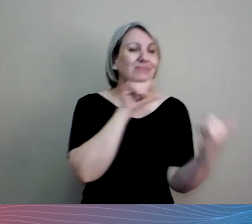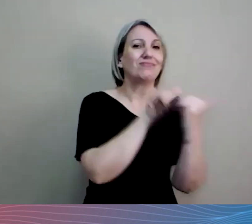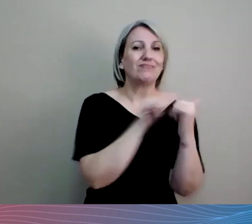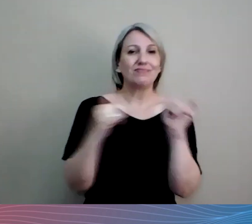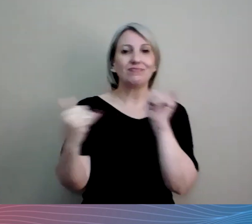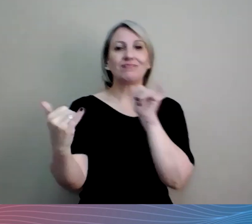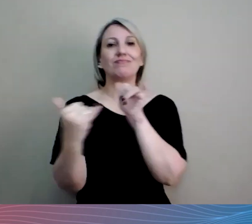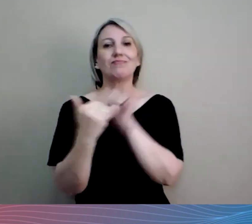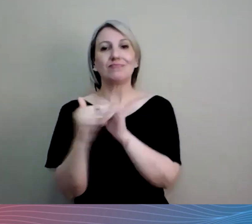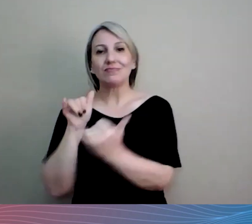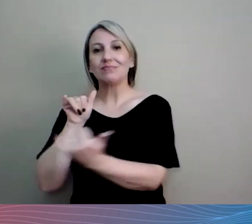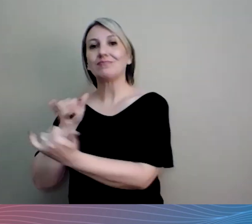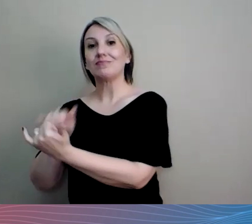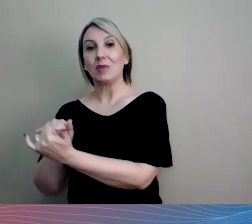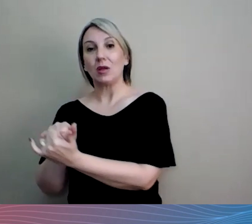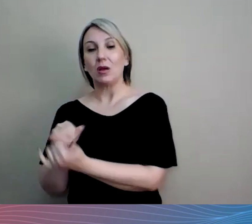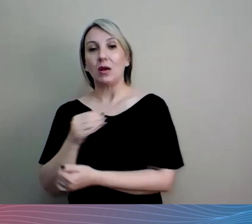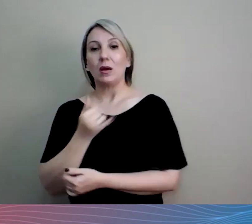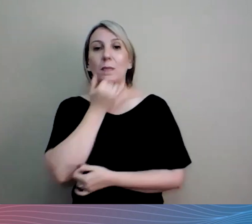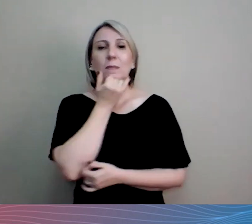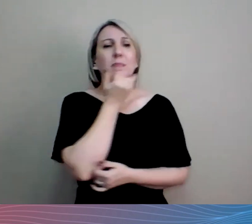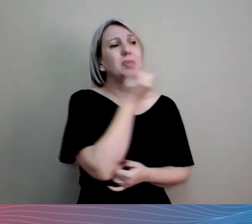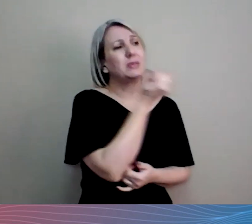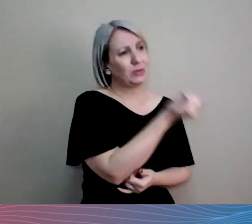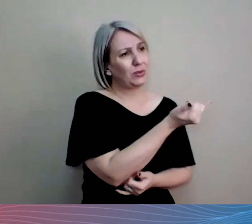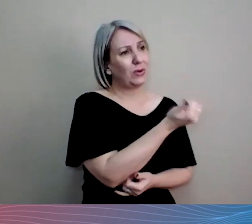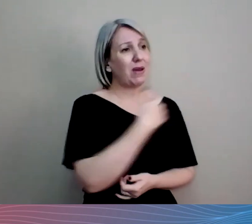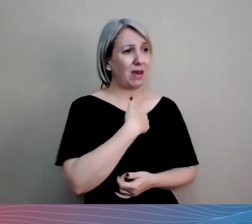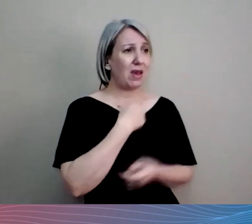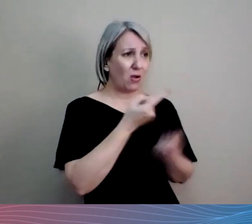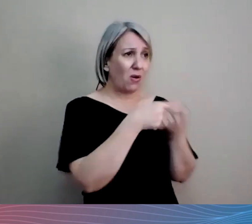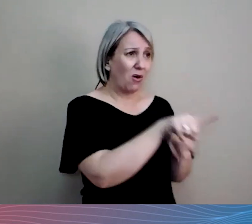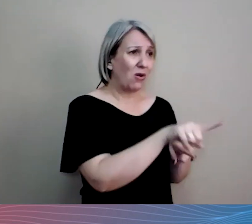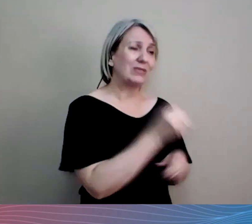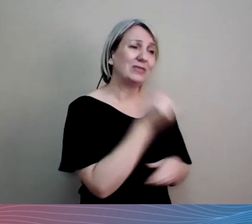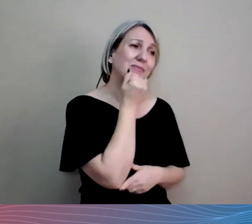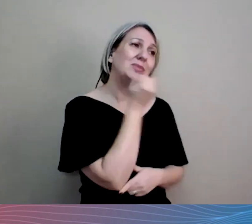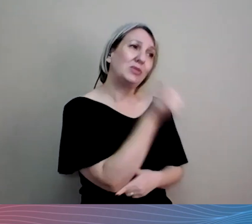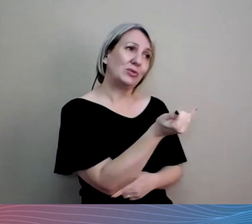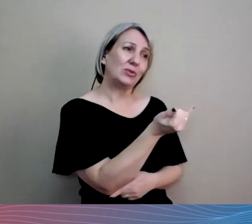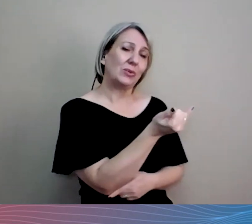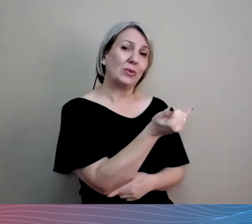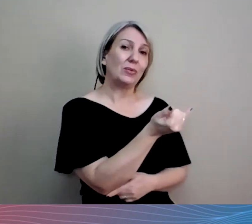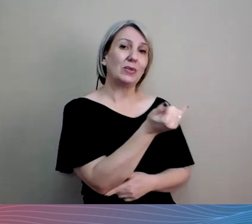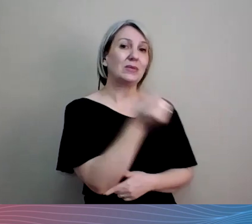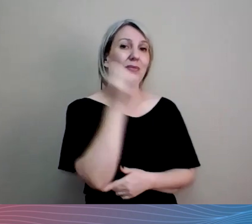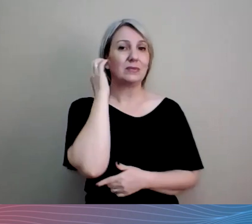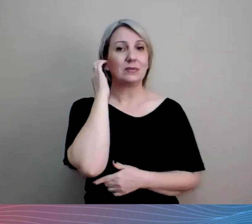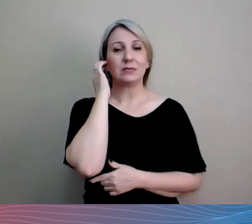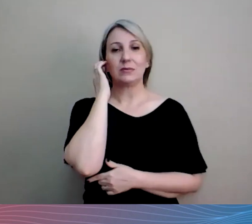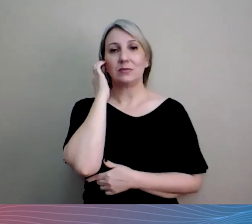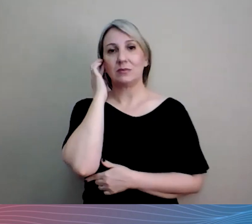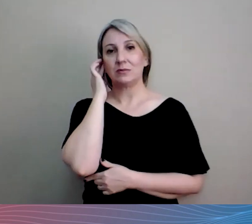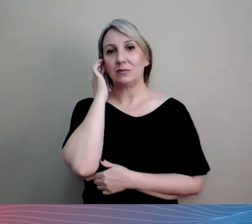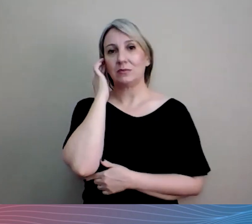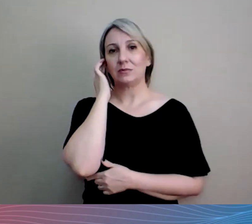vamos pedir perdão. Às vezes precisa de força do Senhor para pedir perdão. Tá bom?